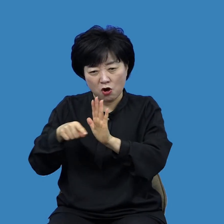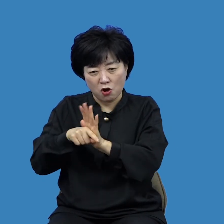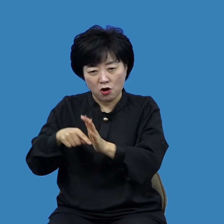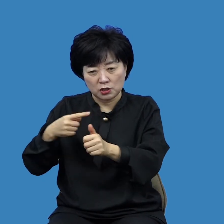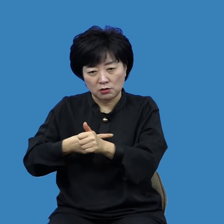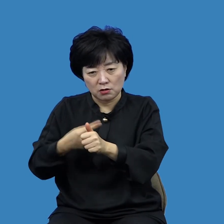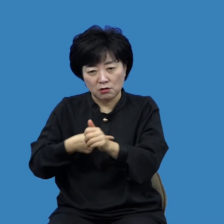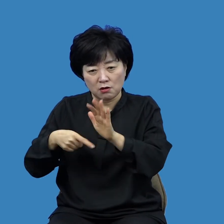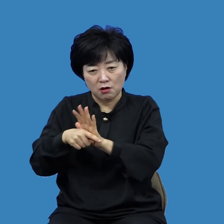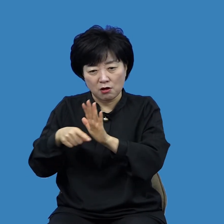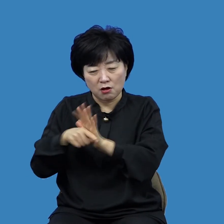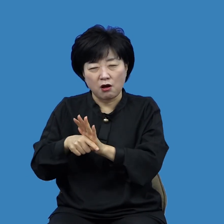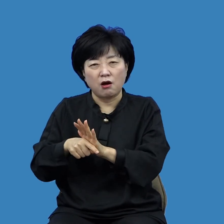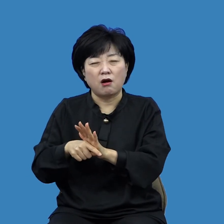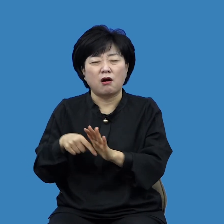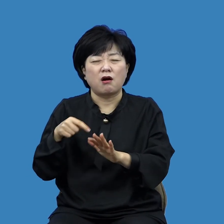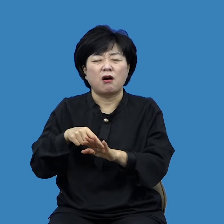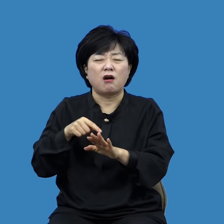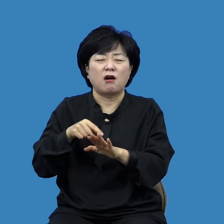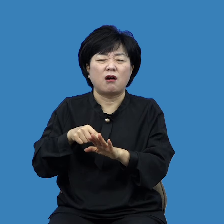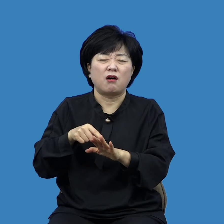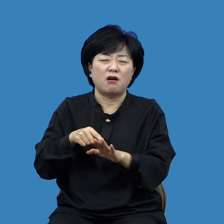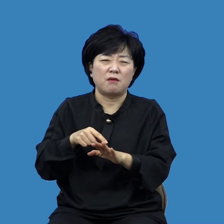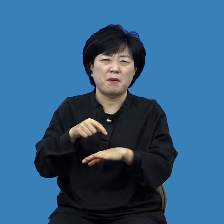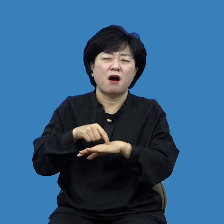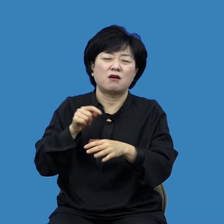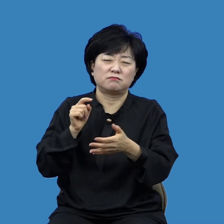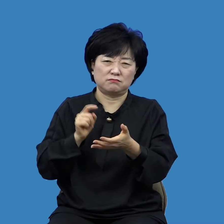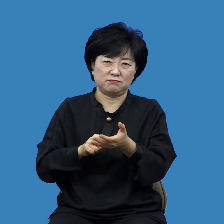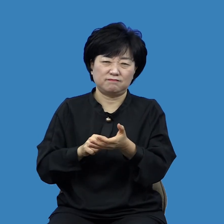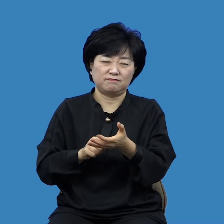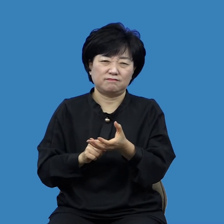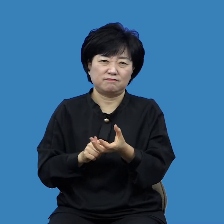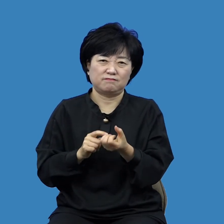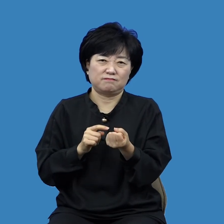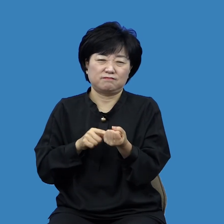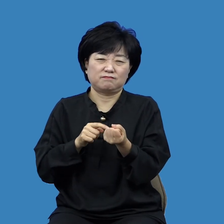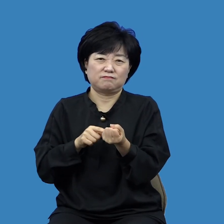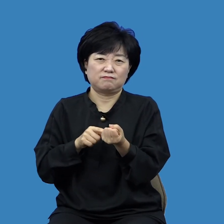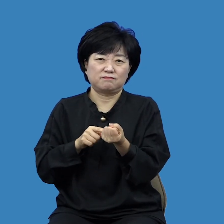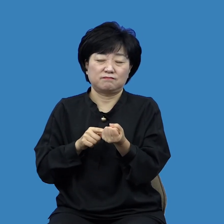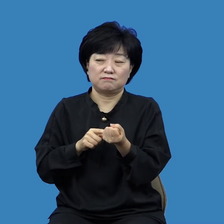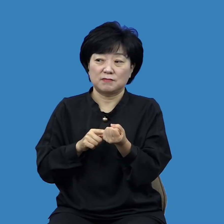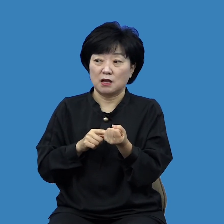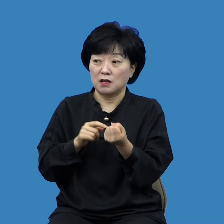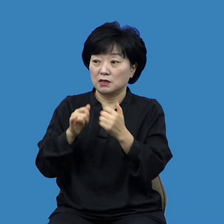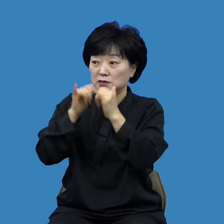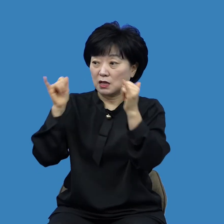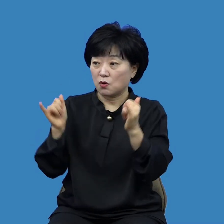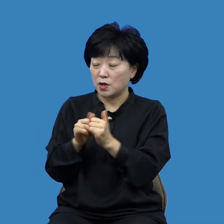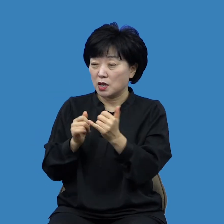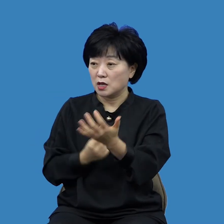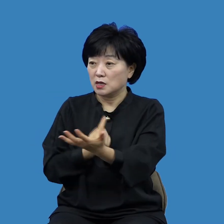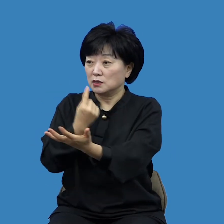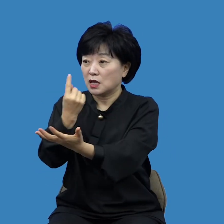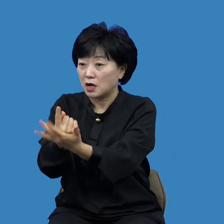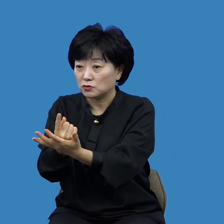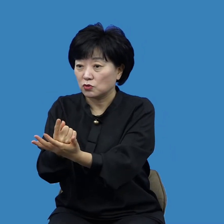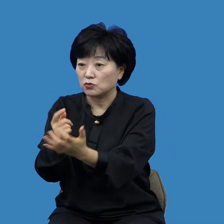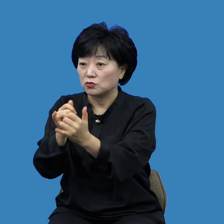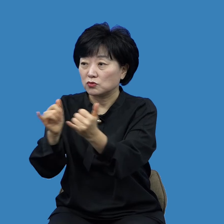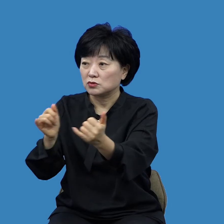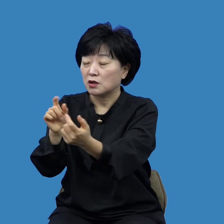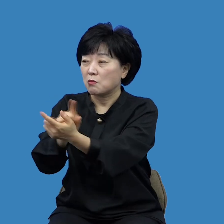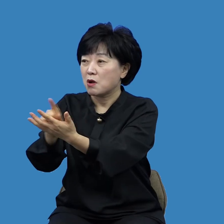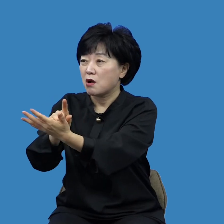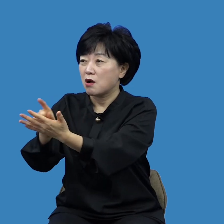찾고 반응하도록 길들여져요. 그런 사람은 결국 나중에 사회 나가서도 다른 사람들과의 관계에 있어서도 계속 부정적이고 삐딱해.